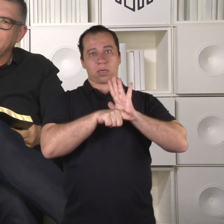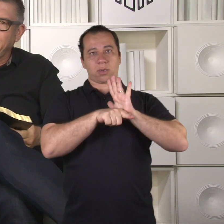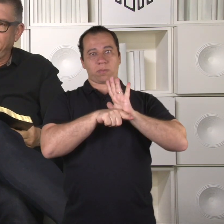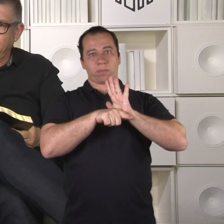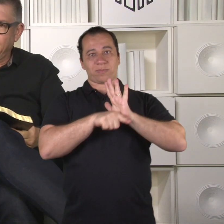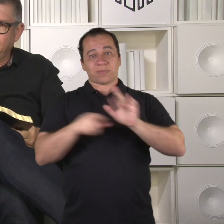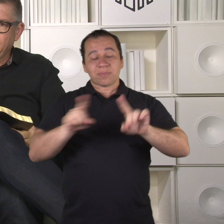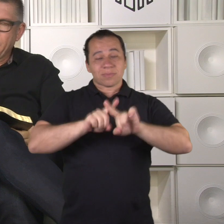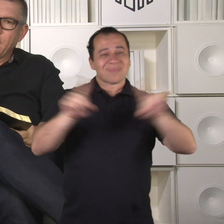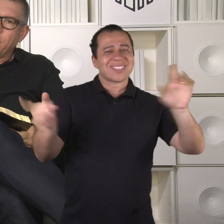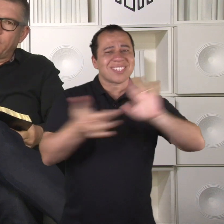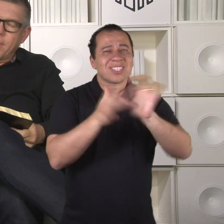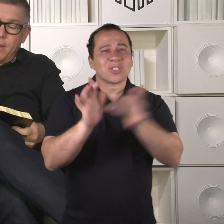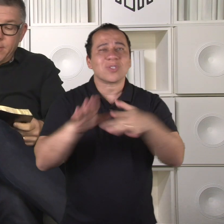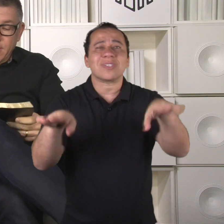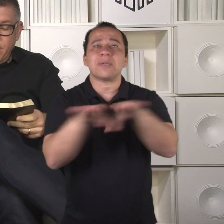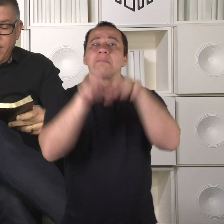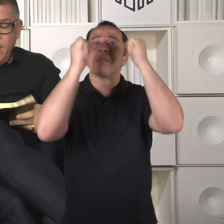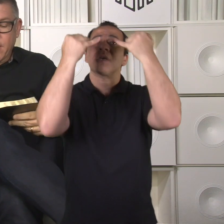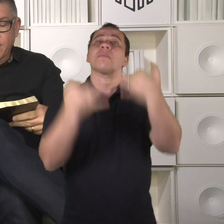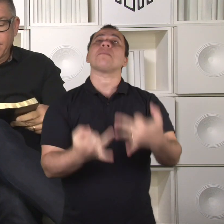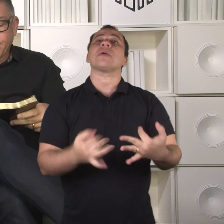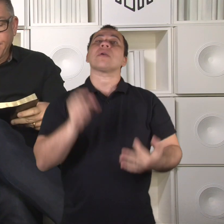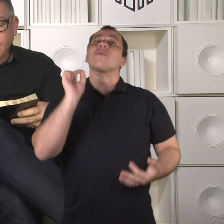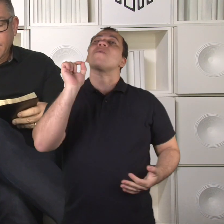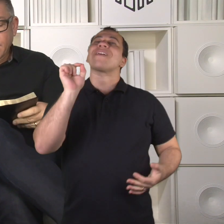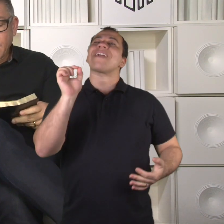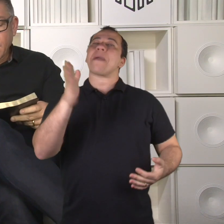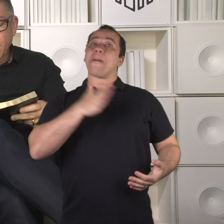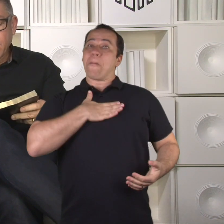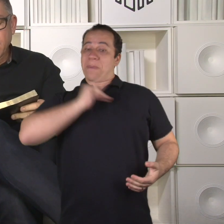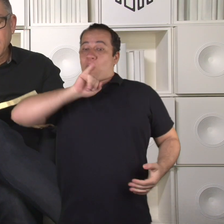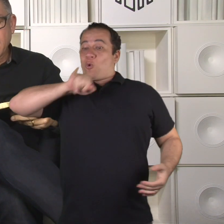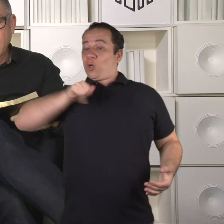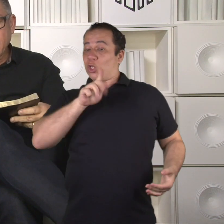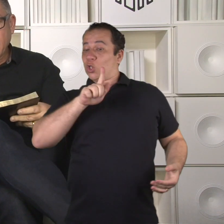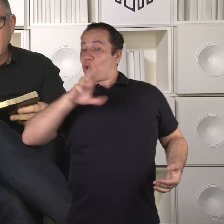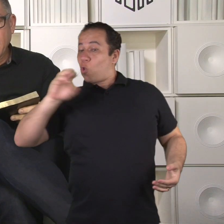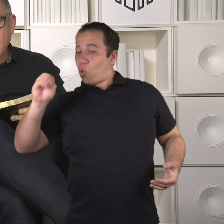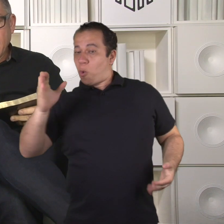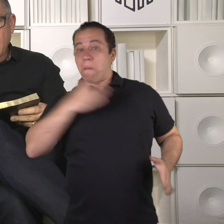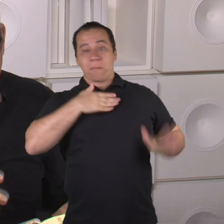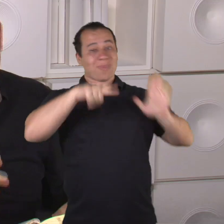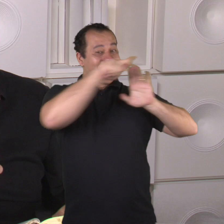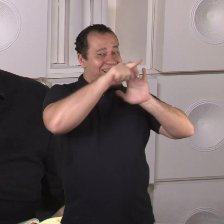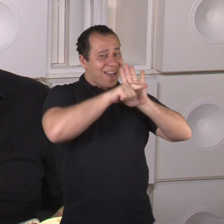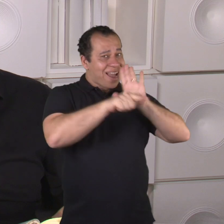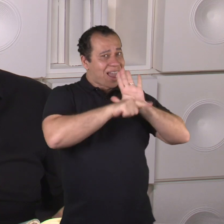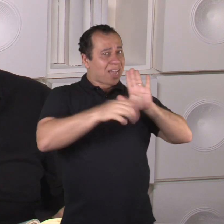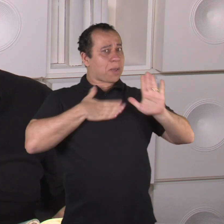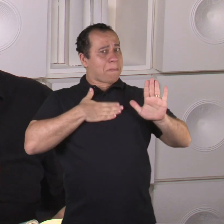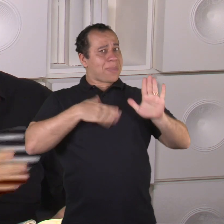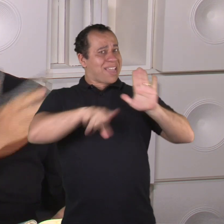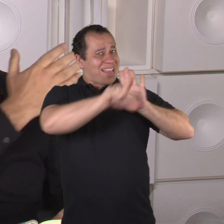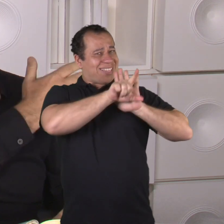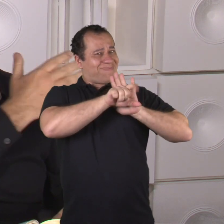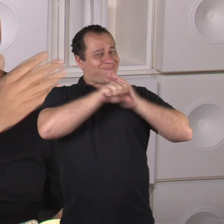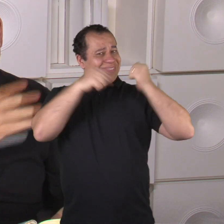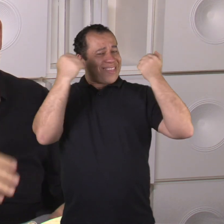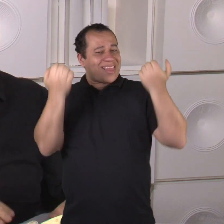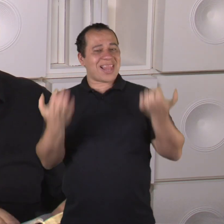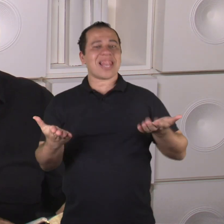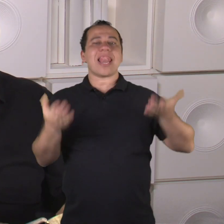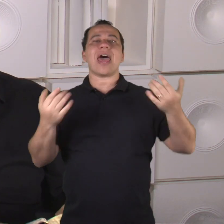isso significa? Primeiro, significa Jesus dizendo que ele tem uma interpretação da